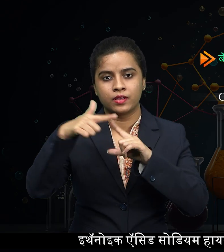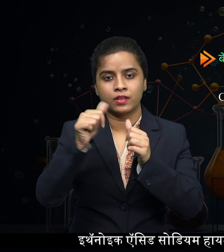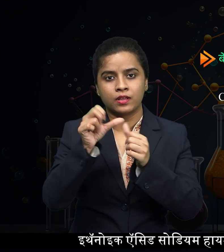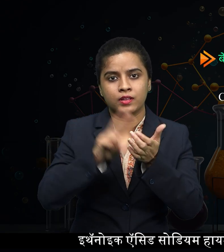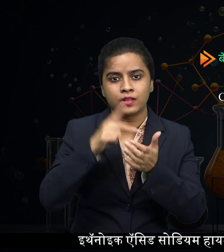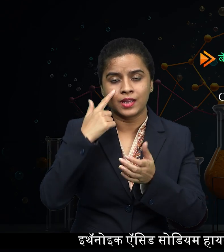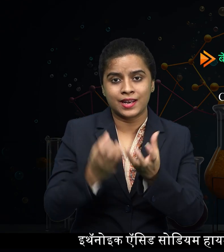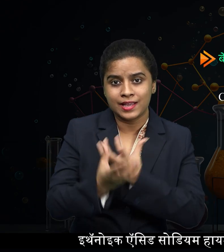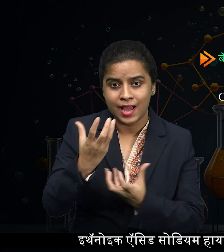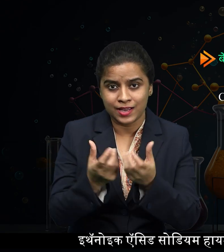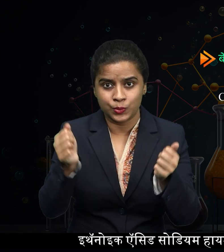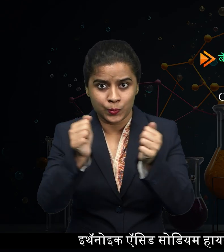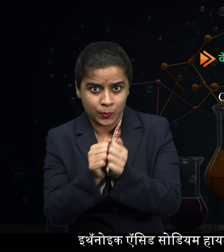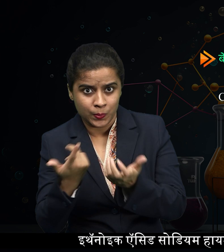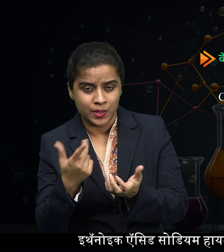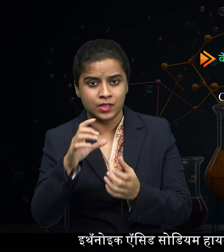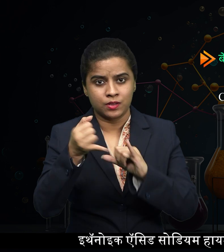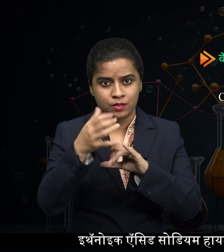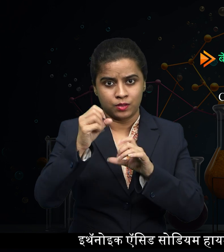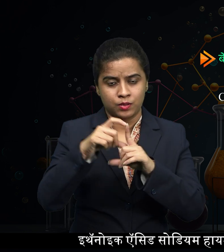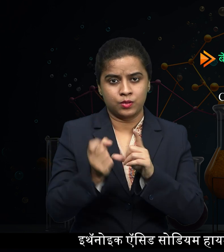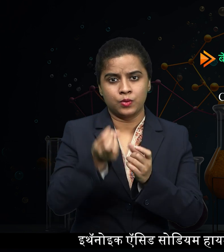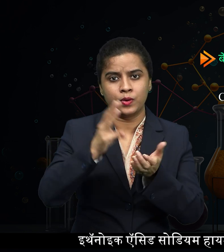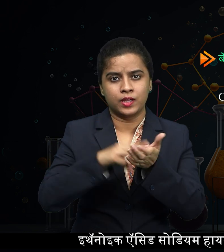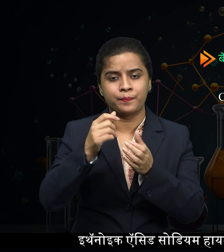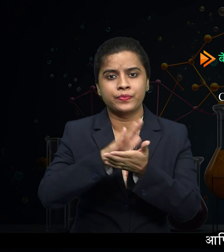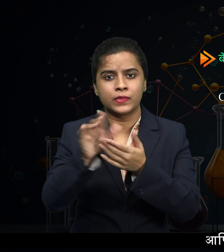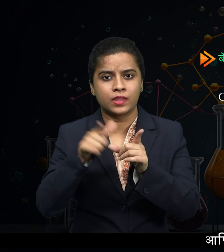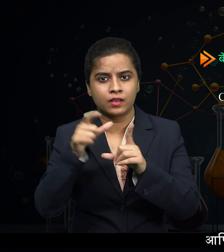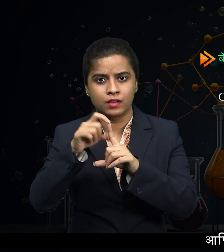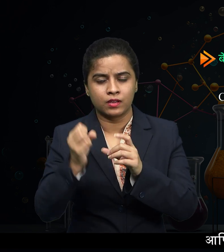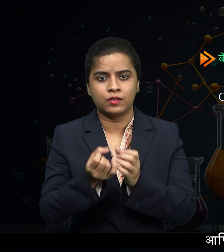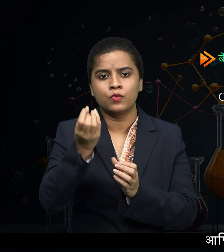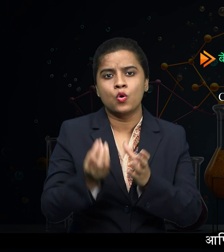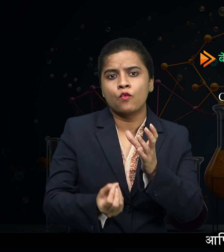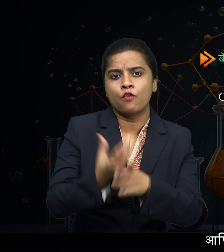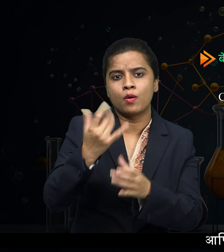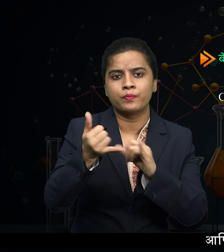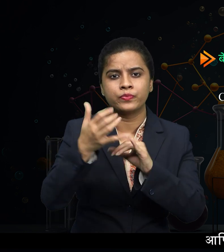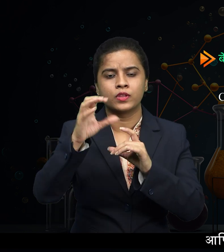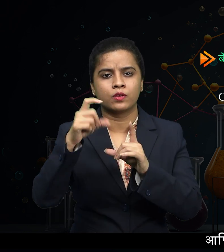इथेनॉइक ॲसिड सोडियम हायड्रॉक्साईडशी विक्रिया करून सोडियम इथेनॉइट आणि पाणी तयार करते.